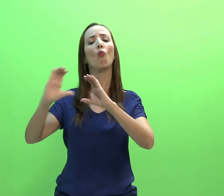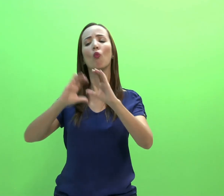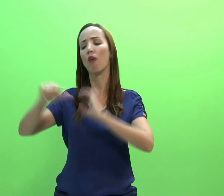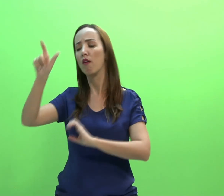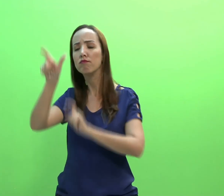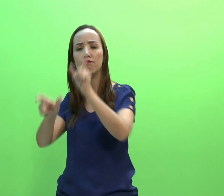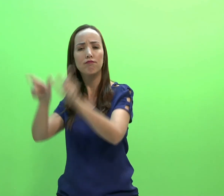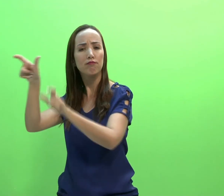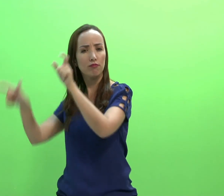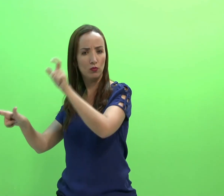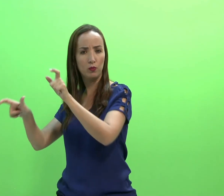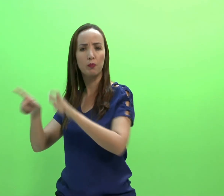Comunicação pessoal.